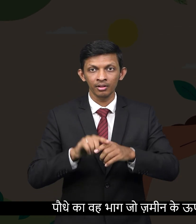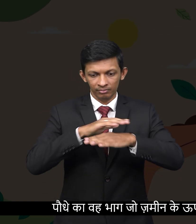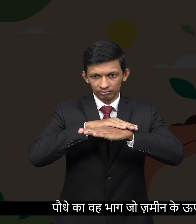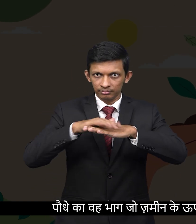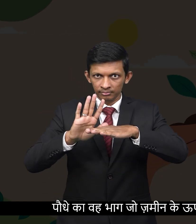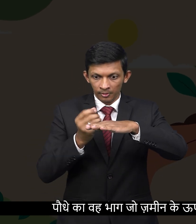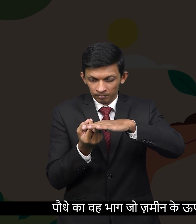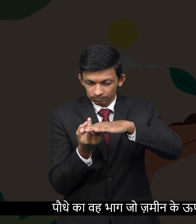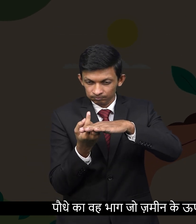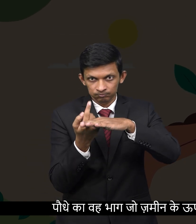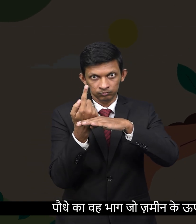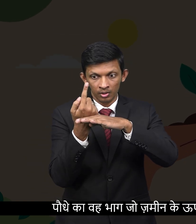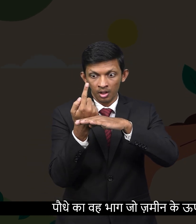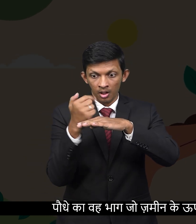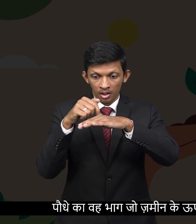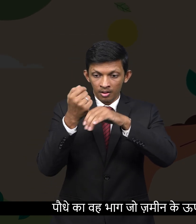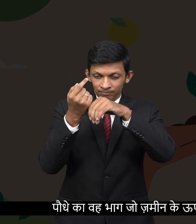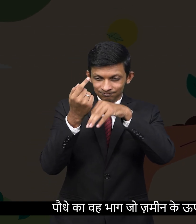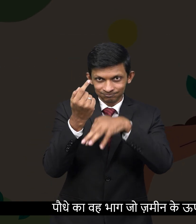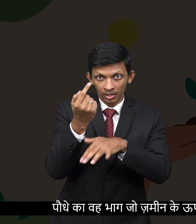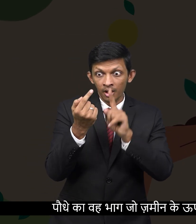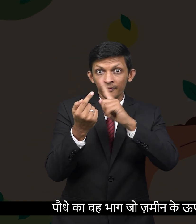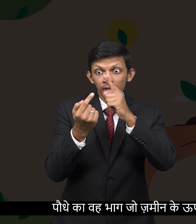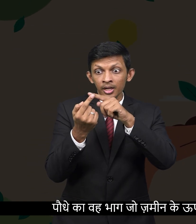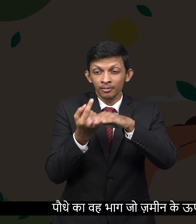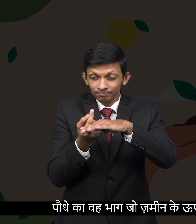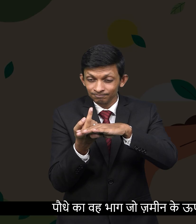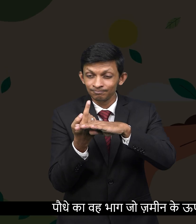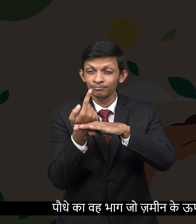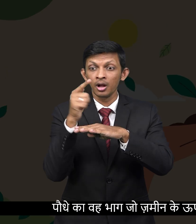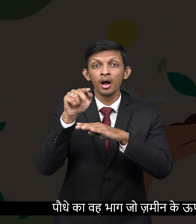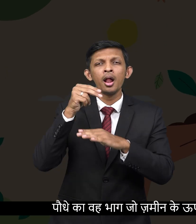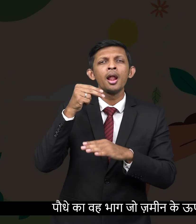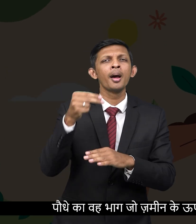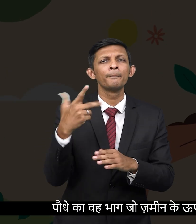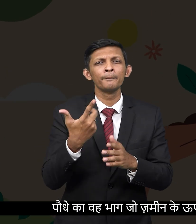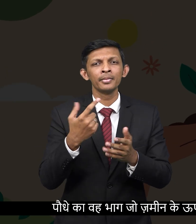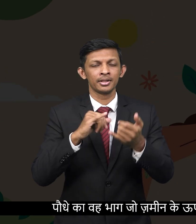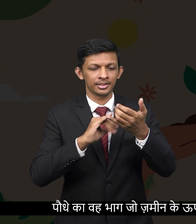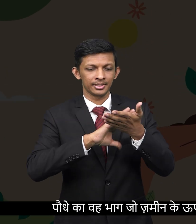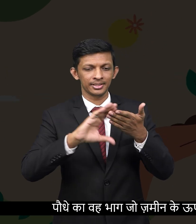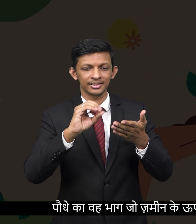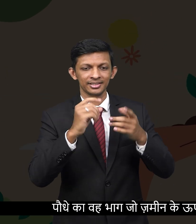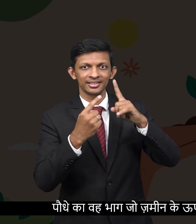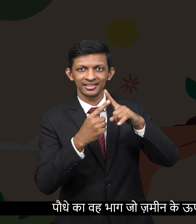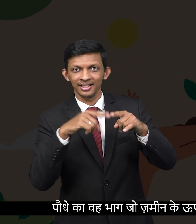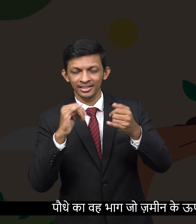पौधे का वह भाग जो जमीन के ऊपर उगता है उसे प्ररोह प्रणाली कहते हैं।